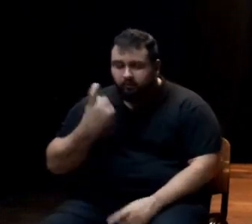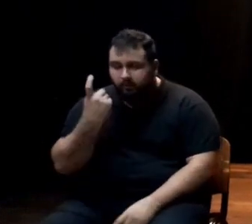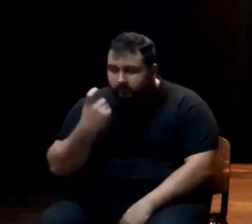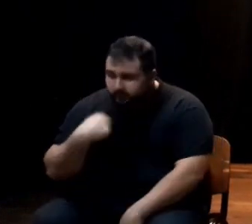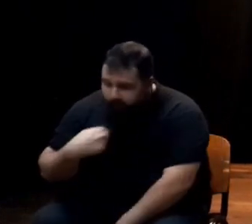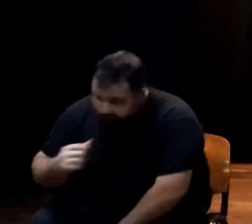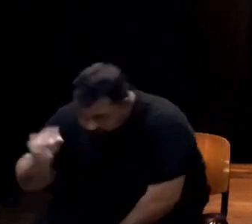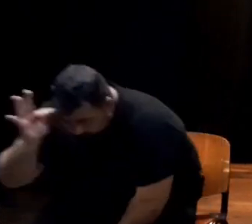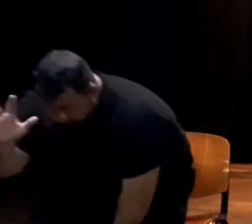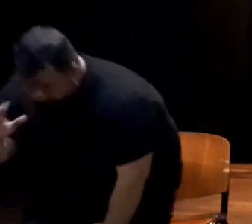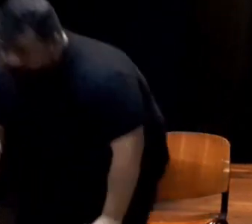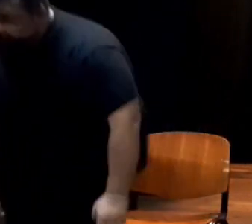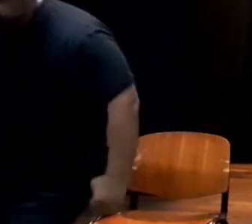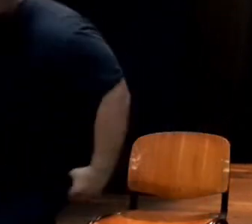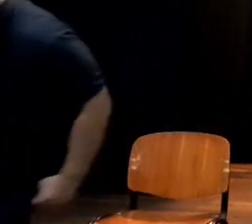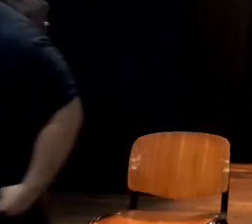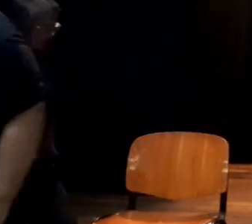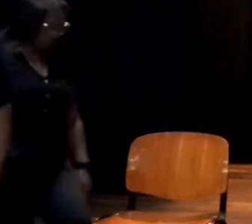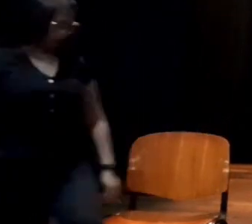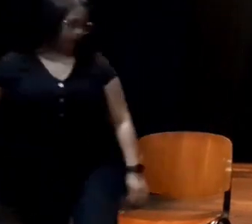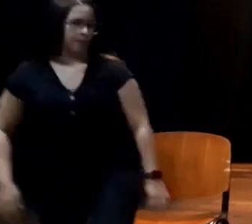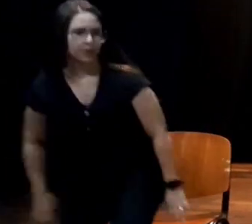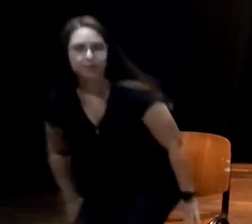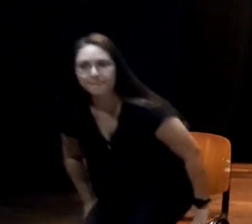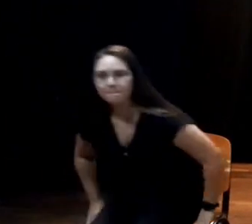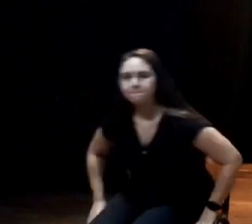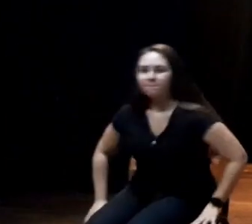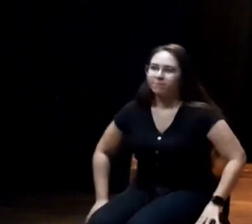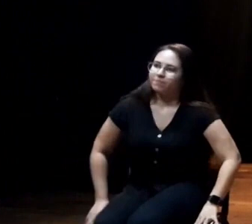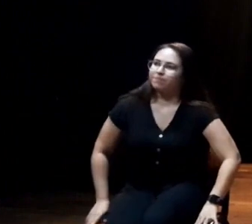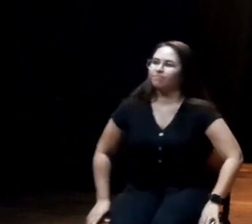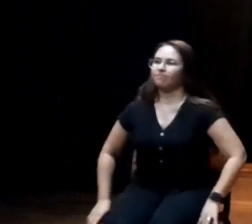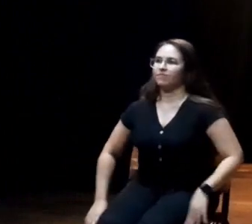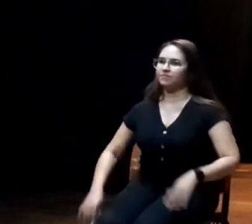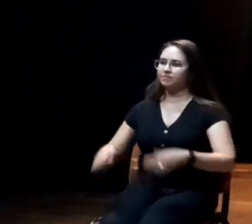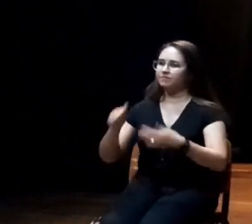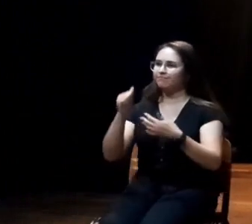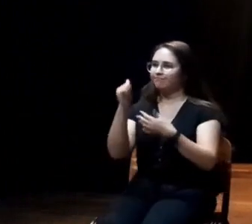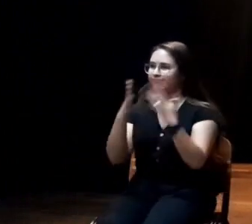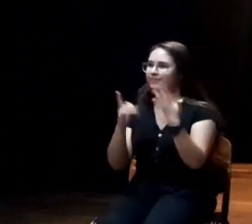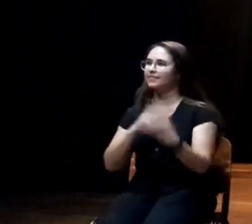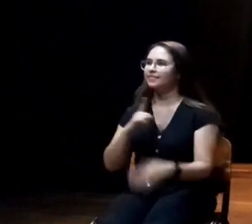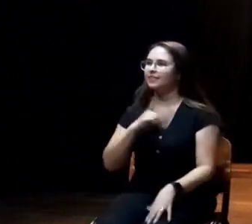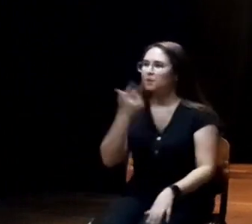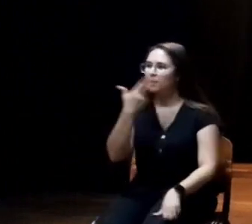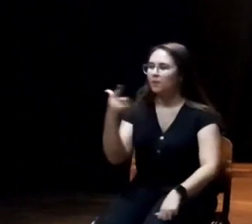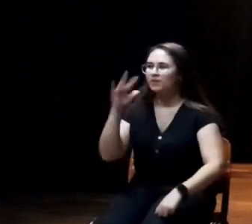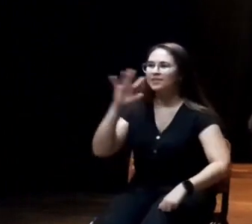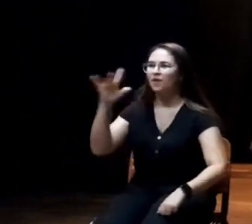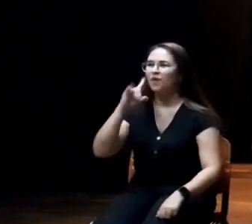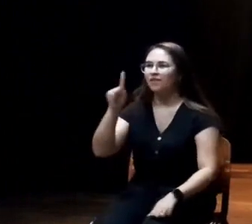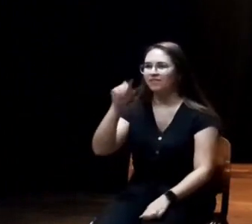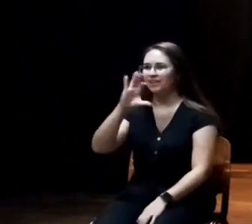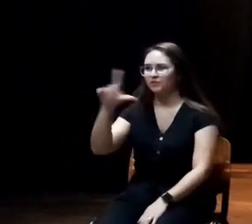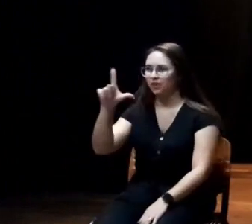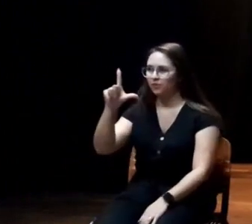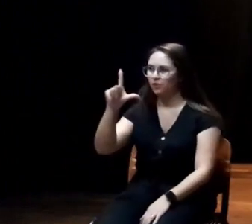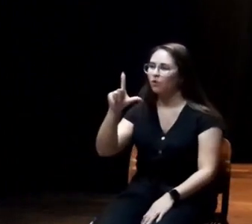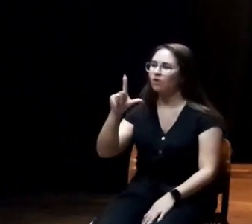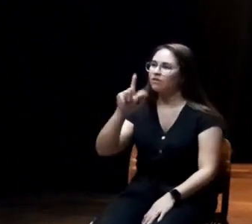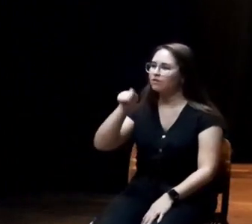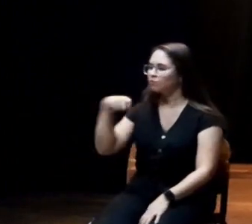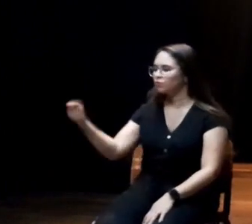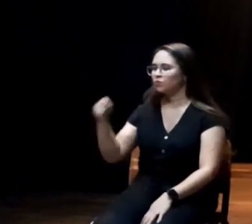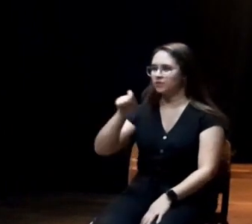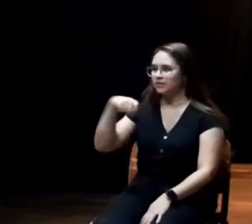teórica que a gente chama de classificadores. O classificador, ele vai servir para adjetivar um sinal. Olha só.